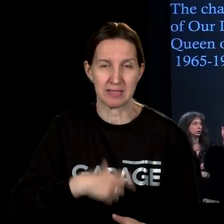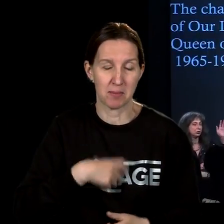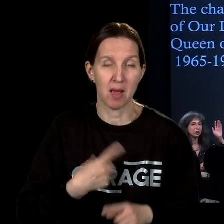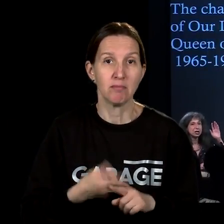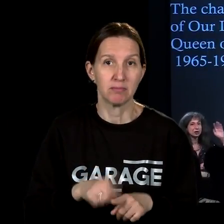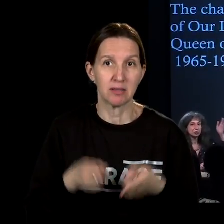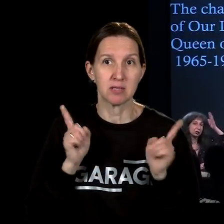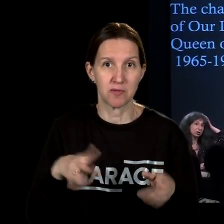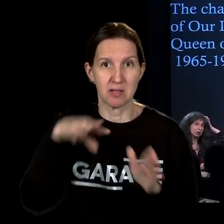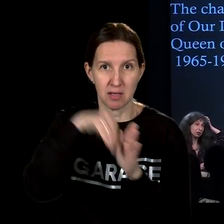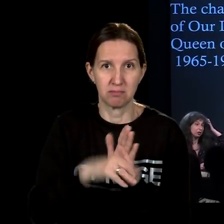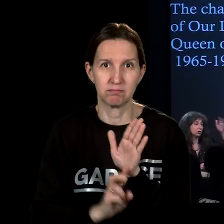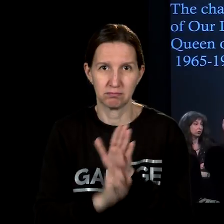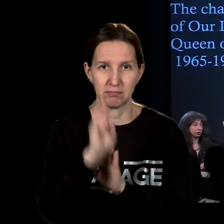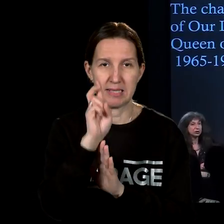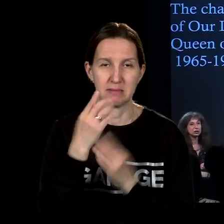Богоматери,